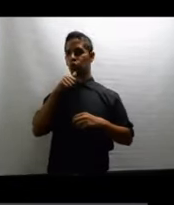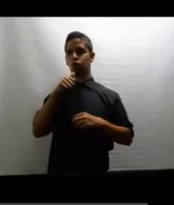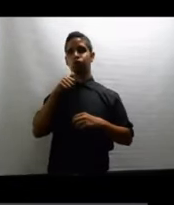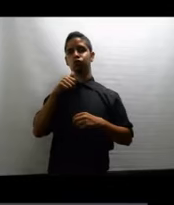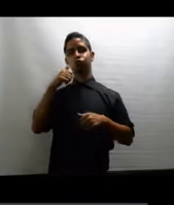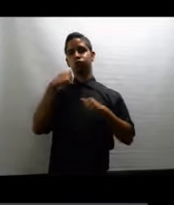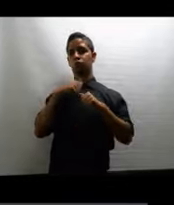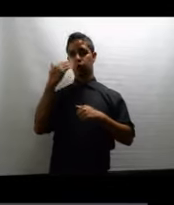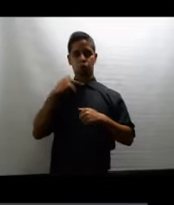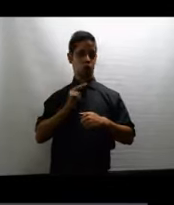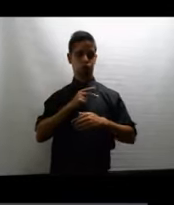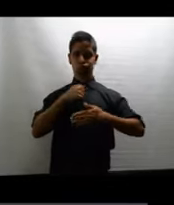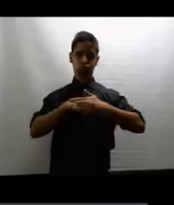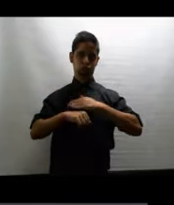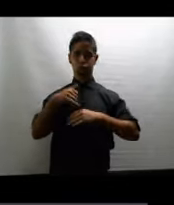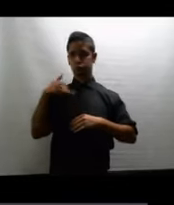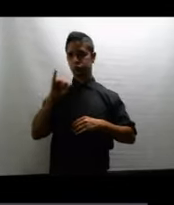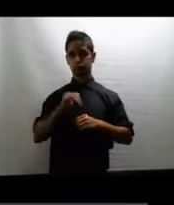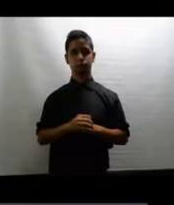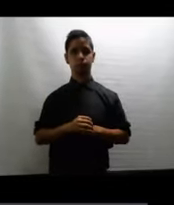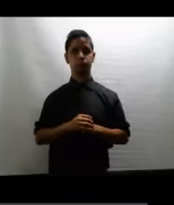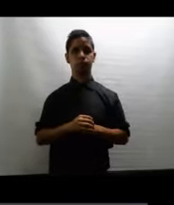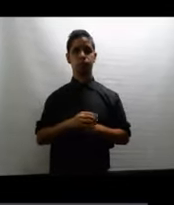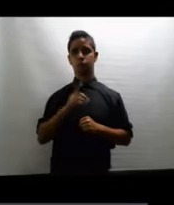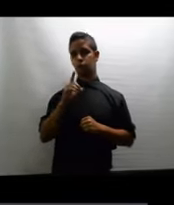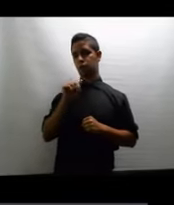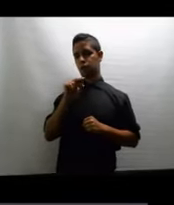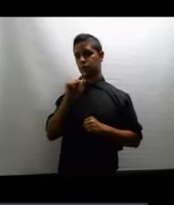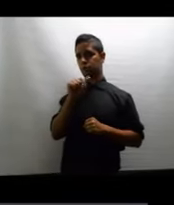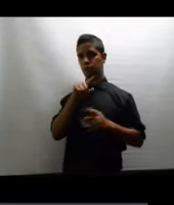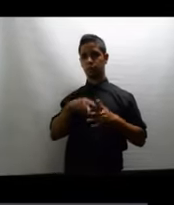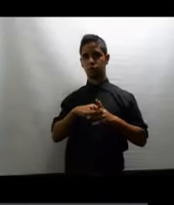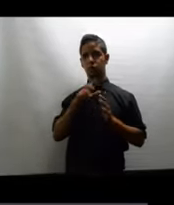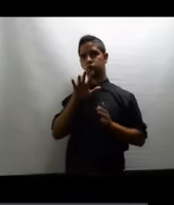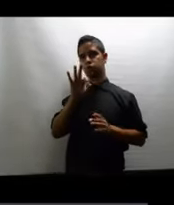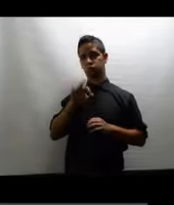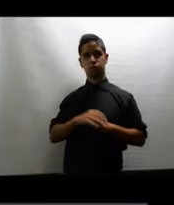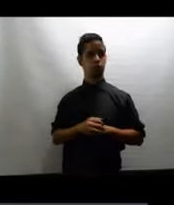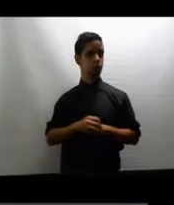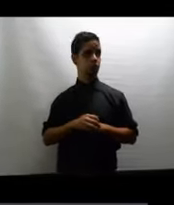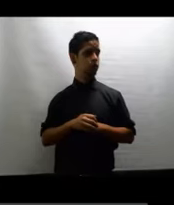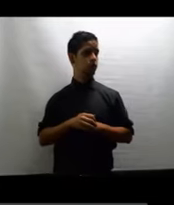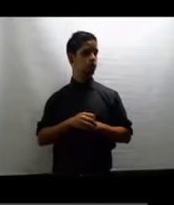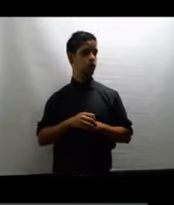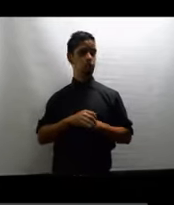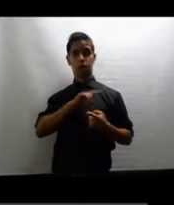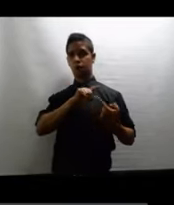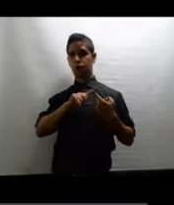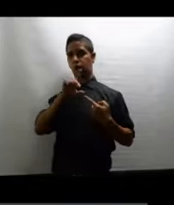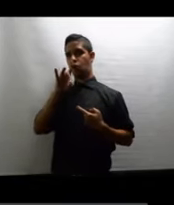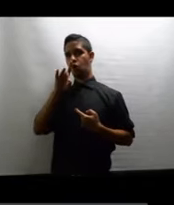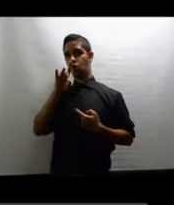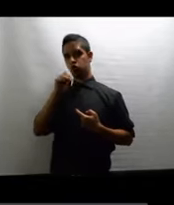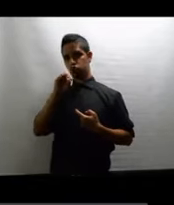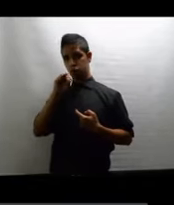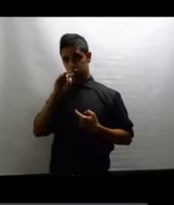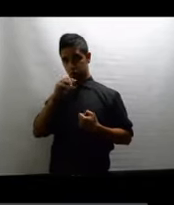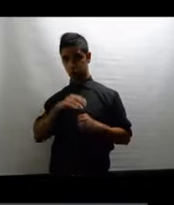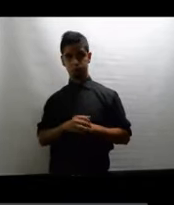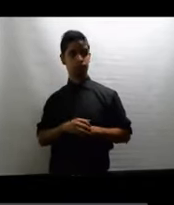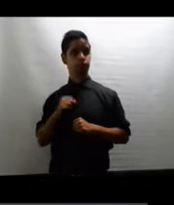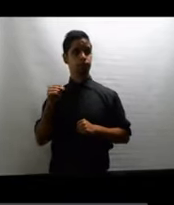ido. La danza comenzó en el 59 prácticamente. ¿Y estuvo hasta el 80 el Ocho Puertas? Sí, o sea, bueno, sí, hasta el